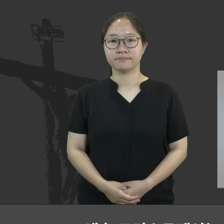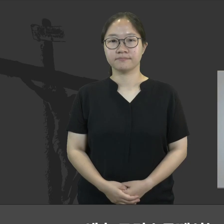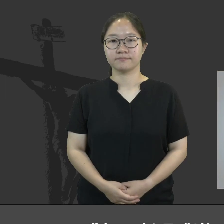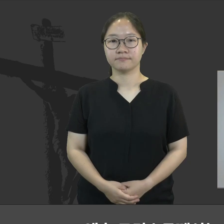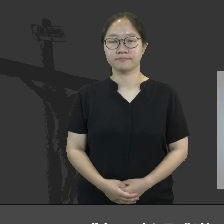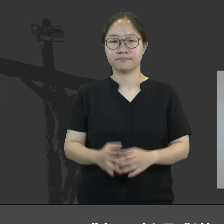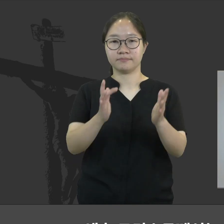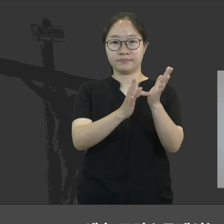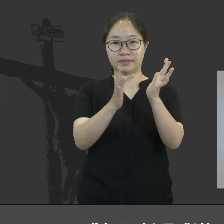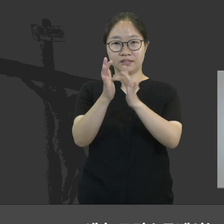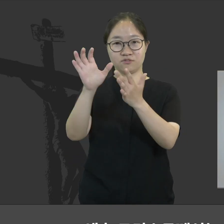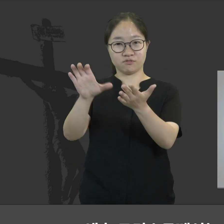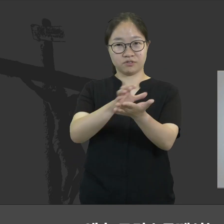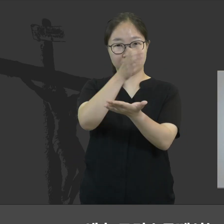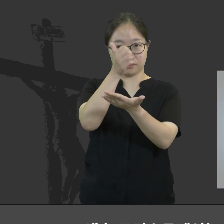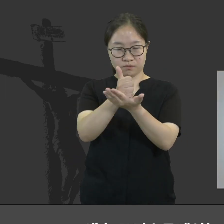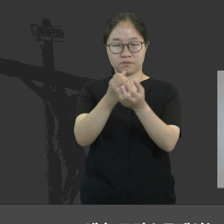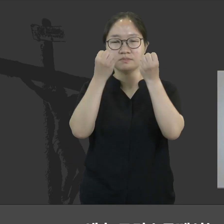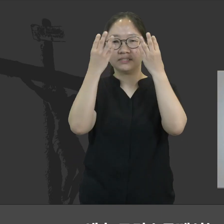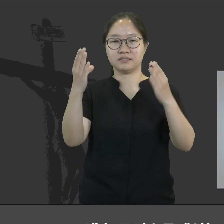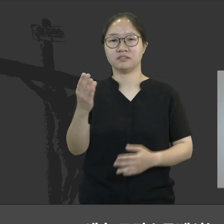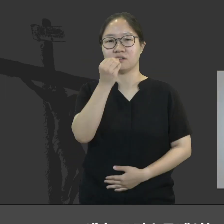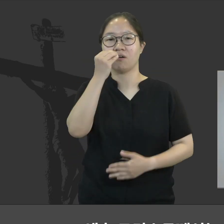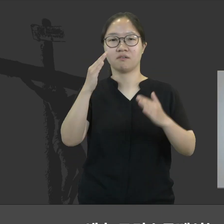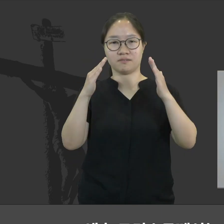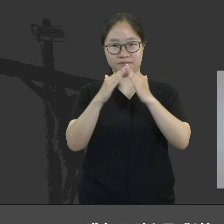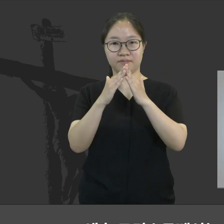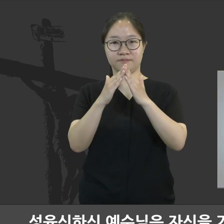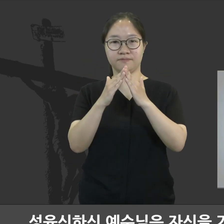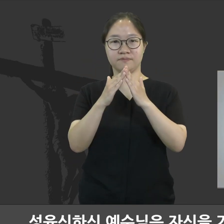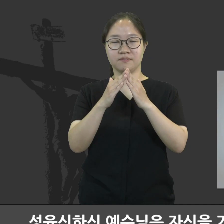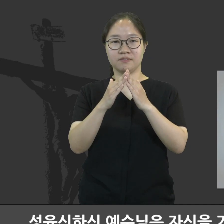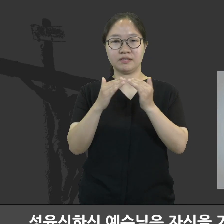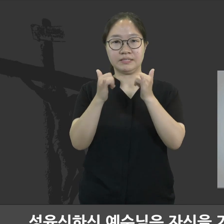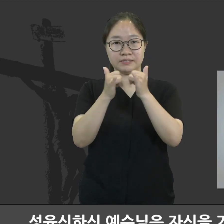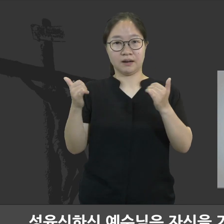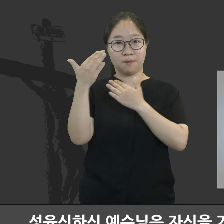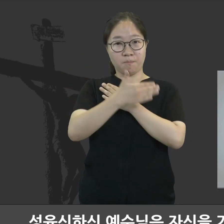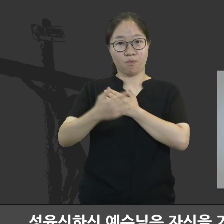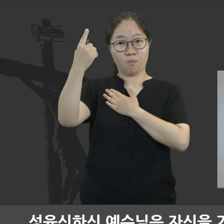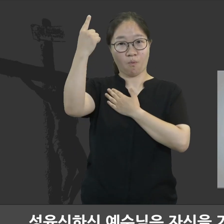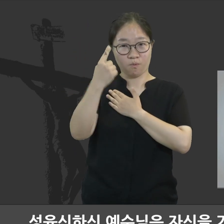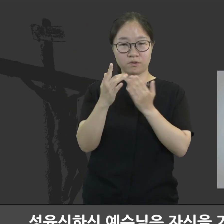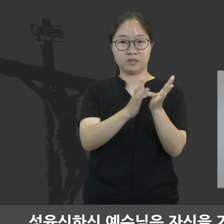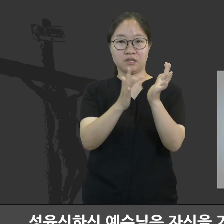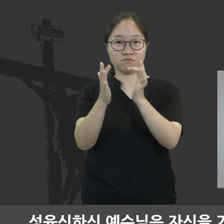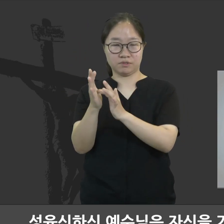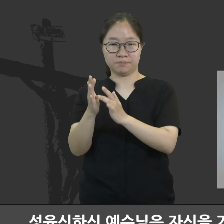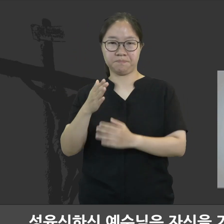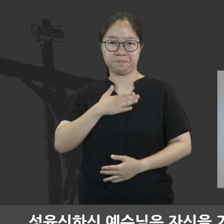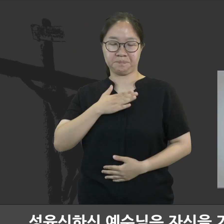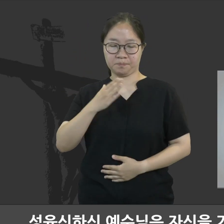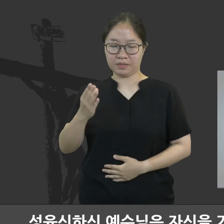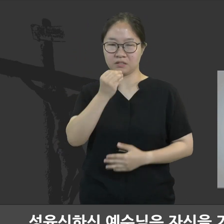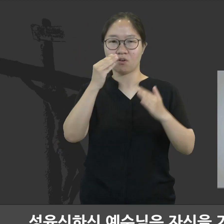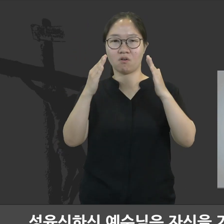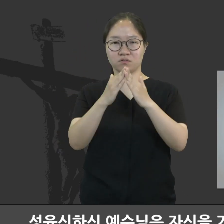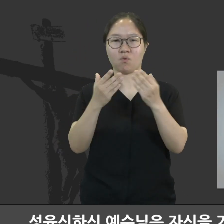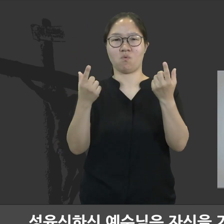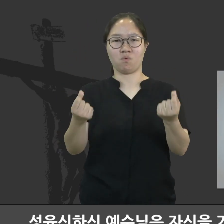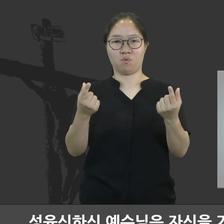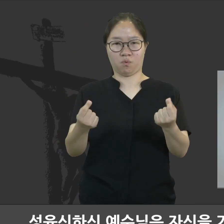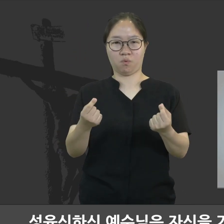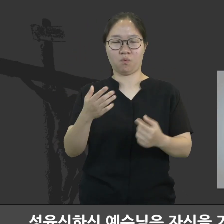예수 그리스도께서는 새 성전이십니다. 성육신하신 예수님은 자신을 가리켜 성전이라 칭하시며